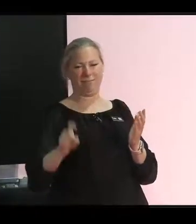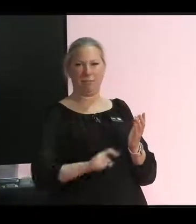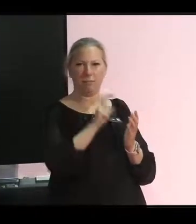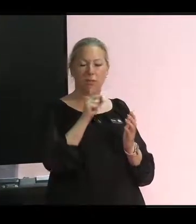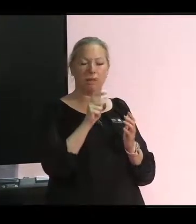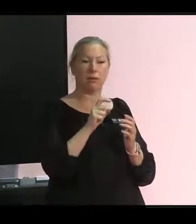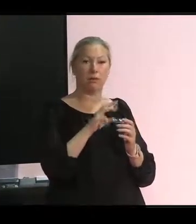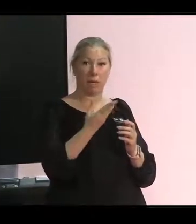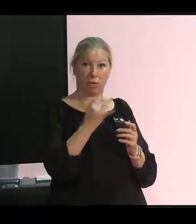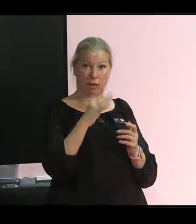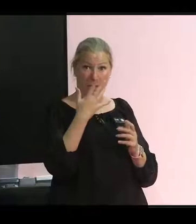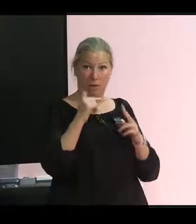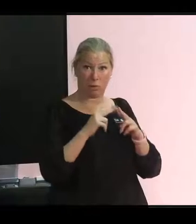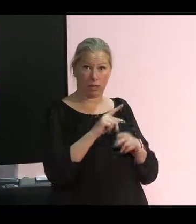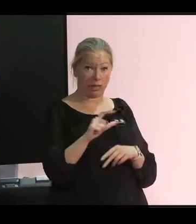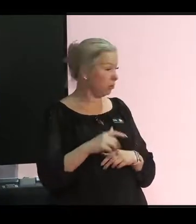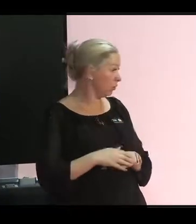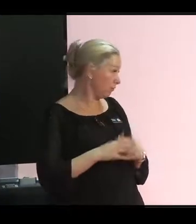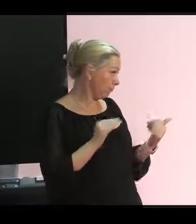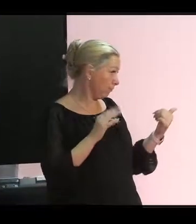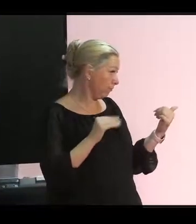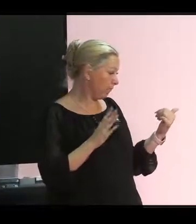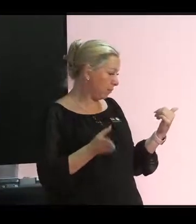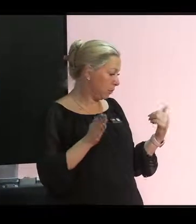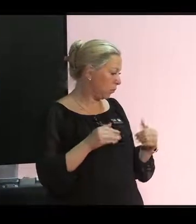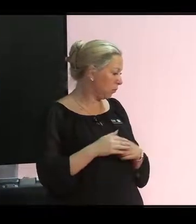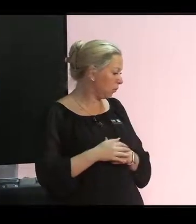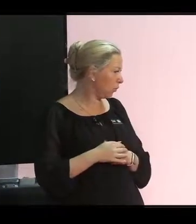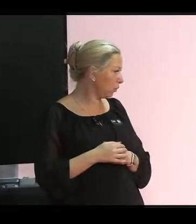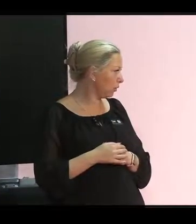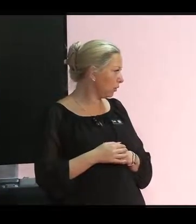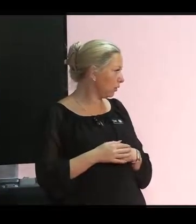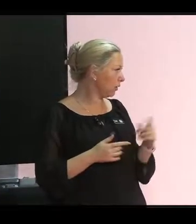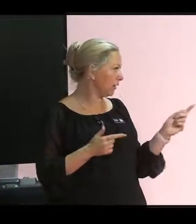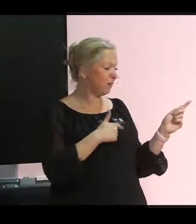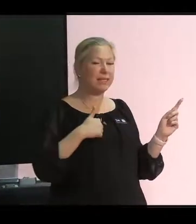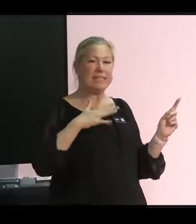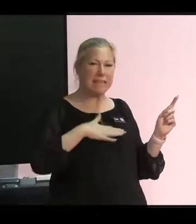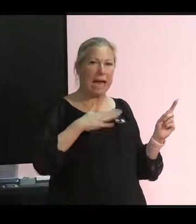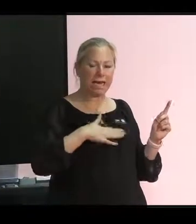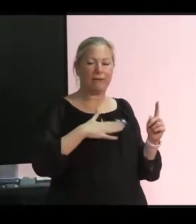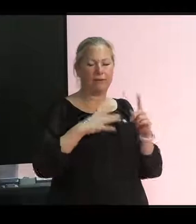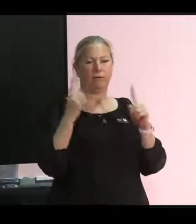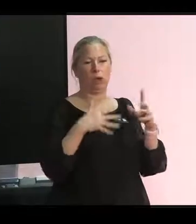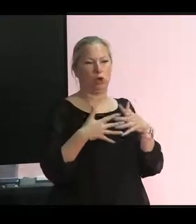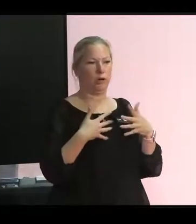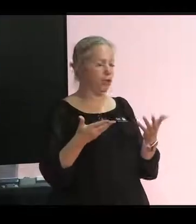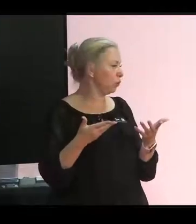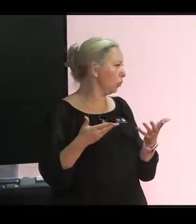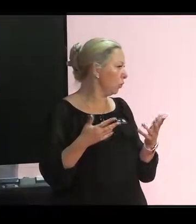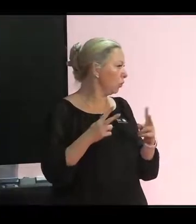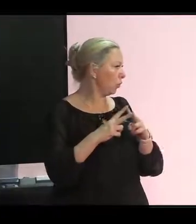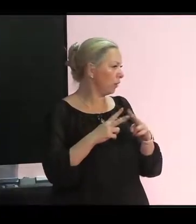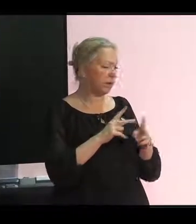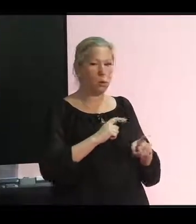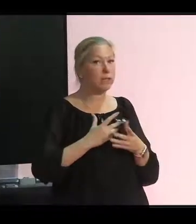Marit, kan man höra av sig till? Det kan man absolut. Något av det som vi jättegärna vill att folk gör är också att man hör av sig, inte